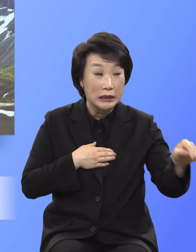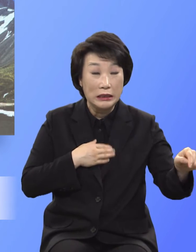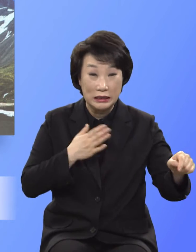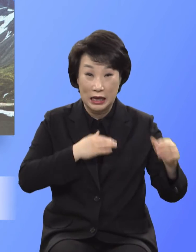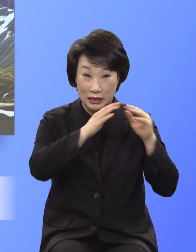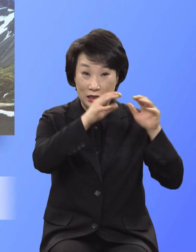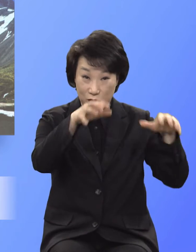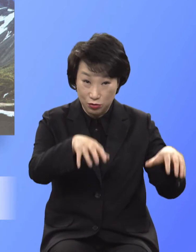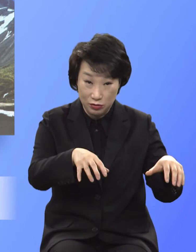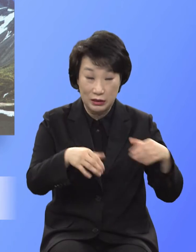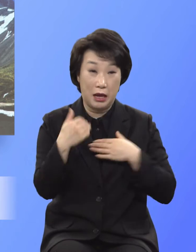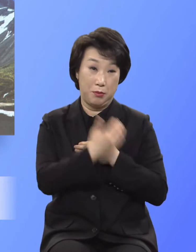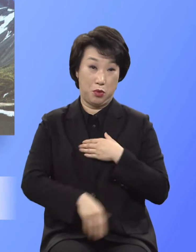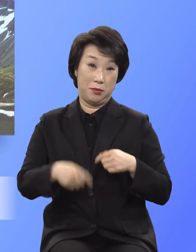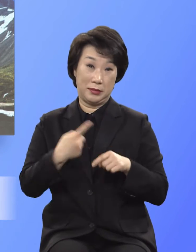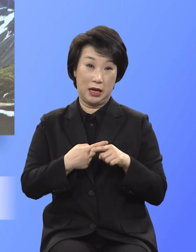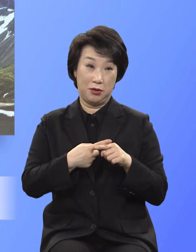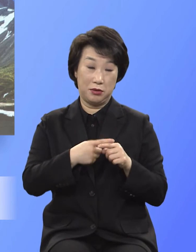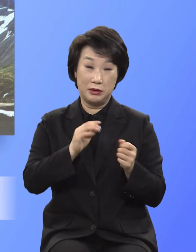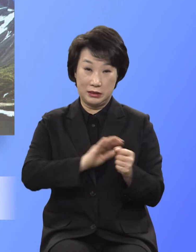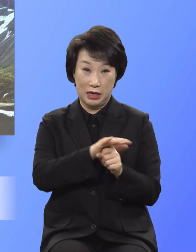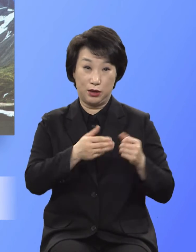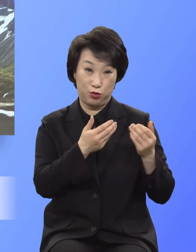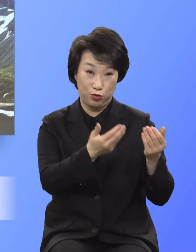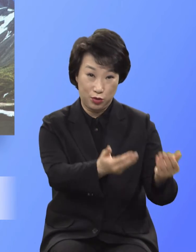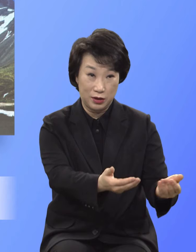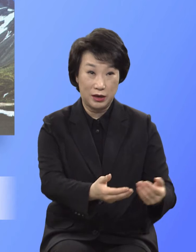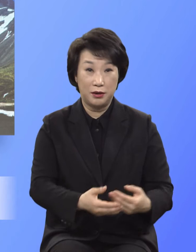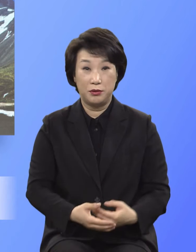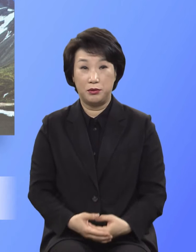이웃을 네 몸과 같이 사랑하라